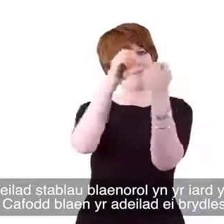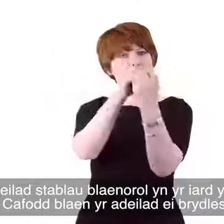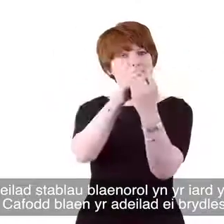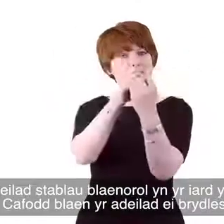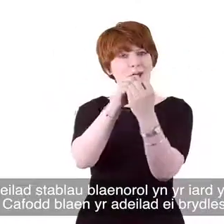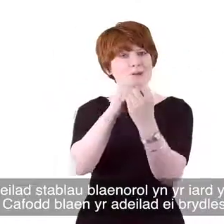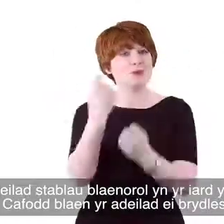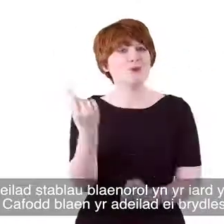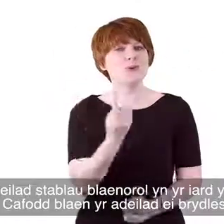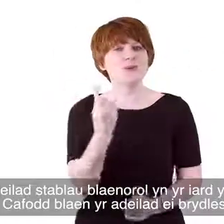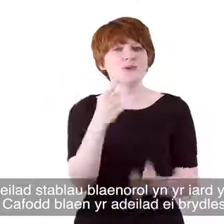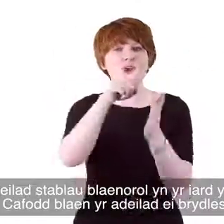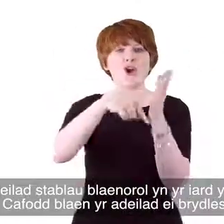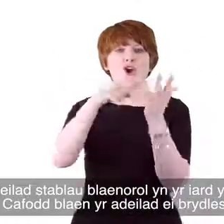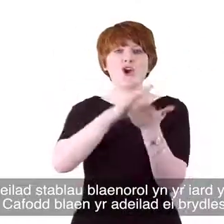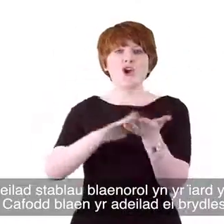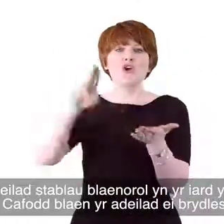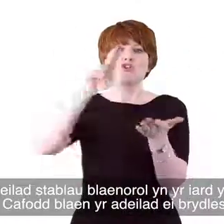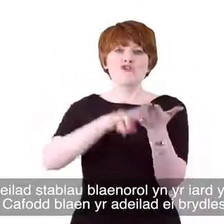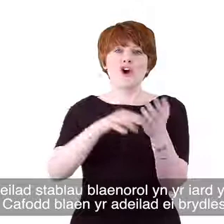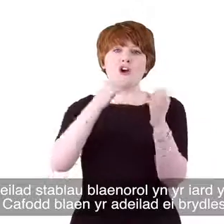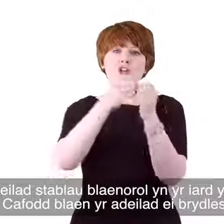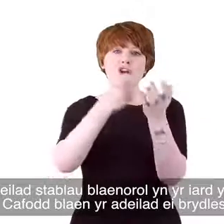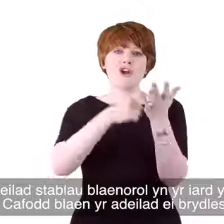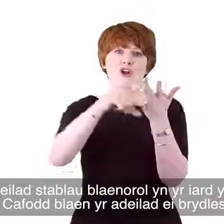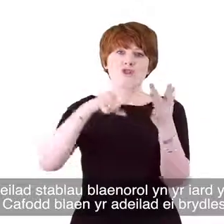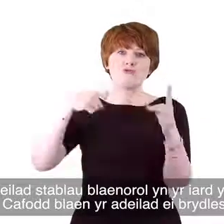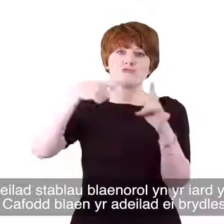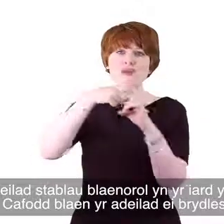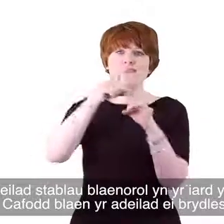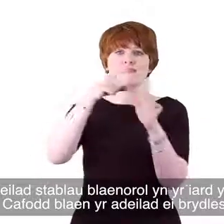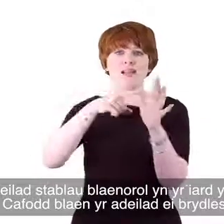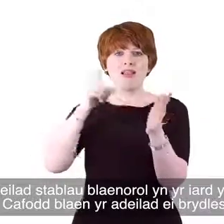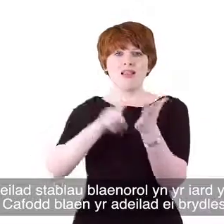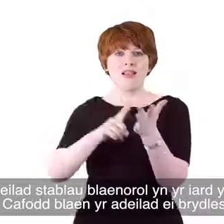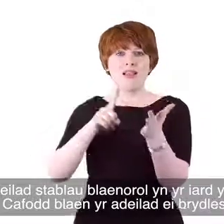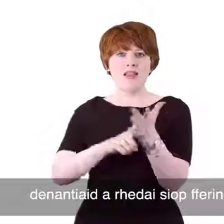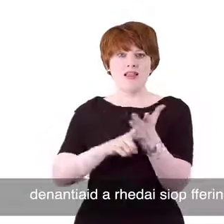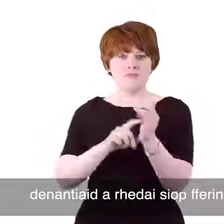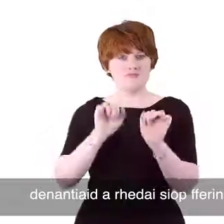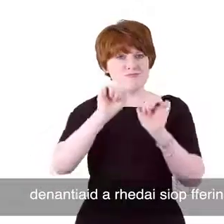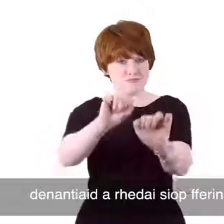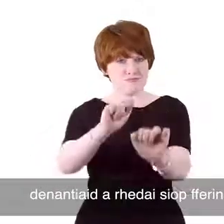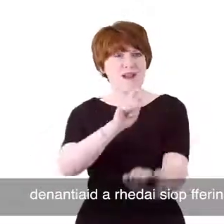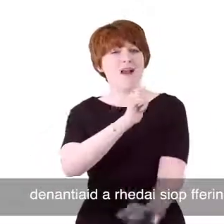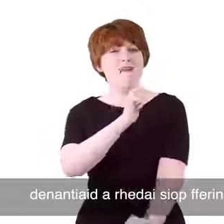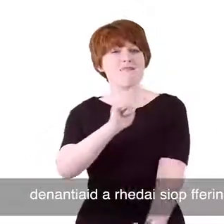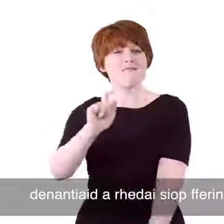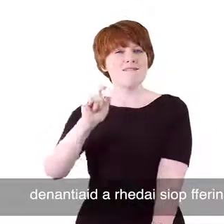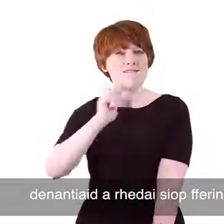stablau blaenorol yn y iard yn y cefn. Cafodd blaen yr adeilad ei brydlesu i denantiaid a rhedau siop